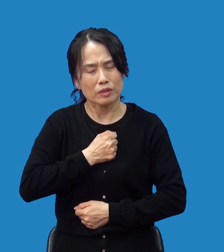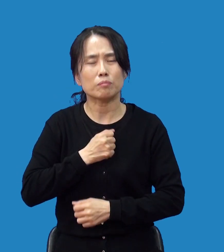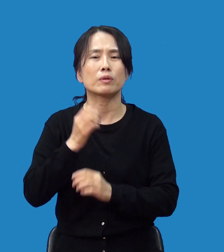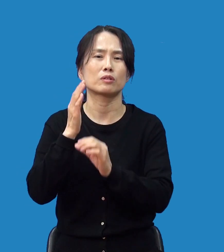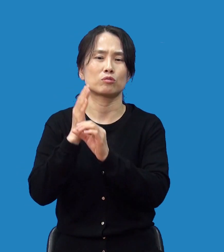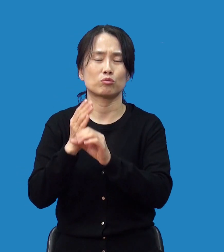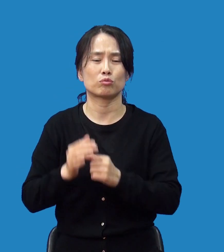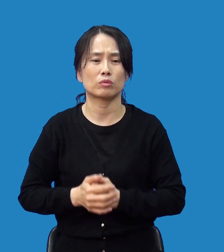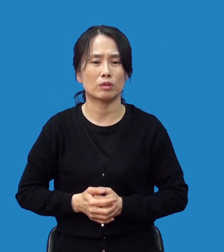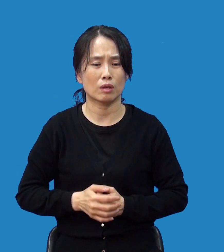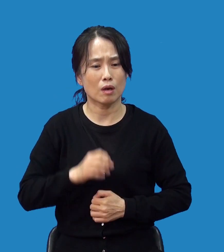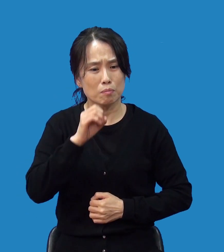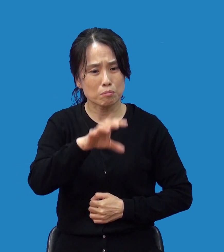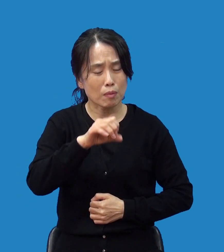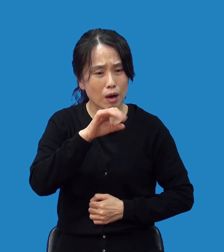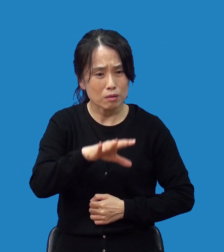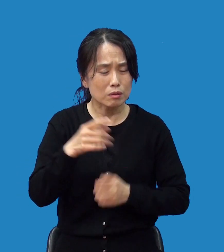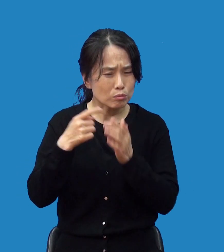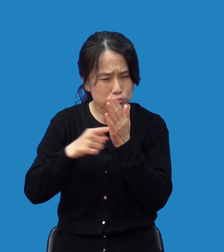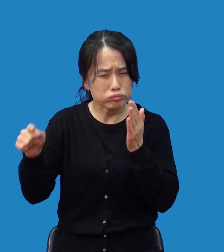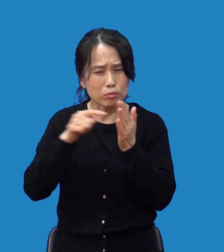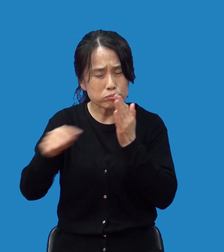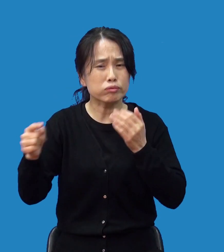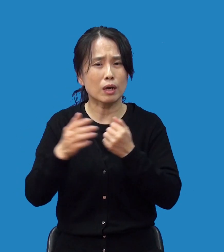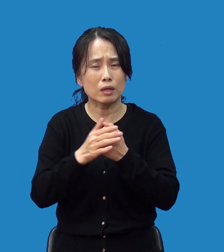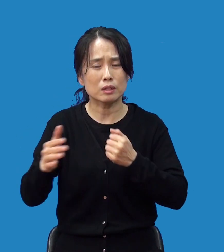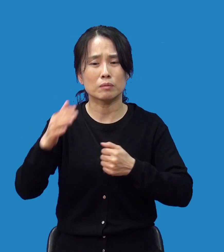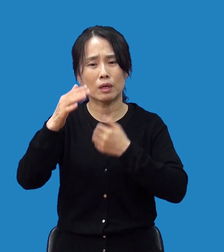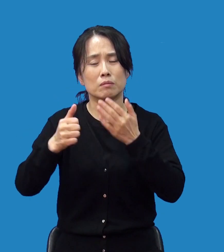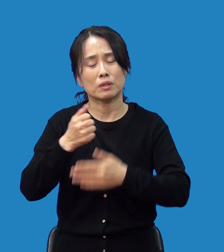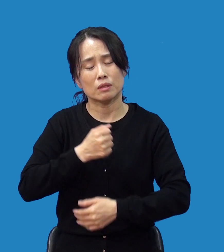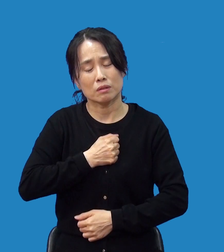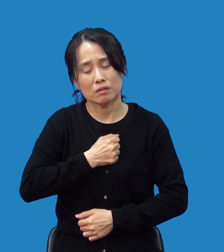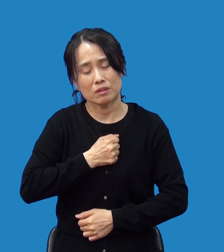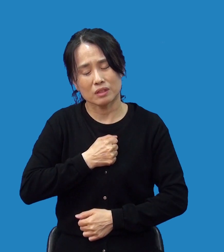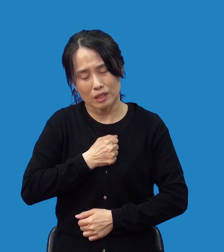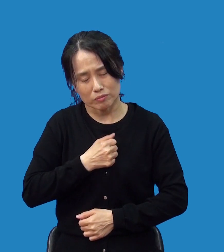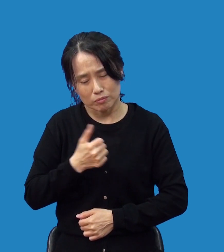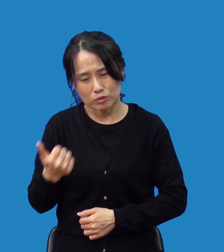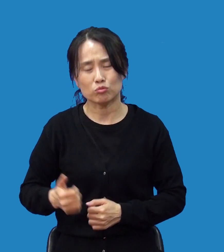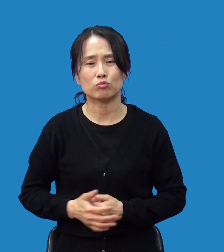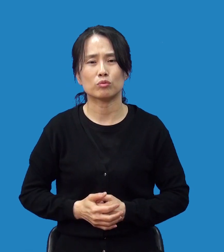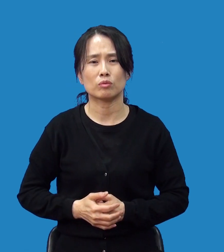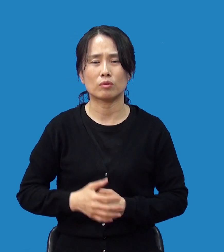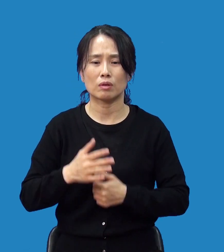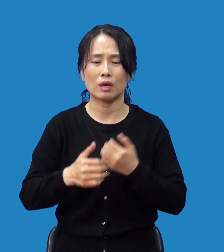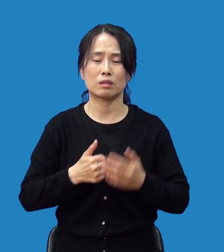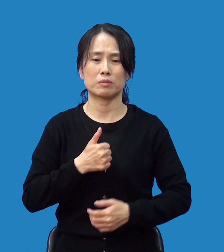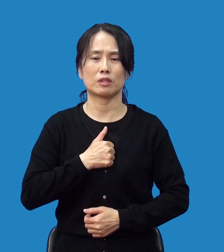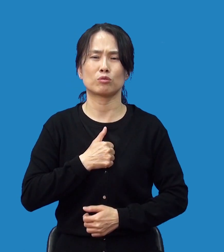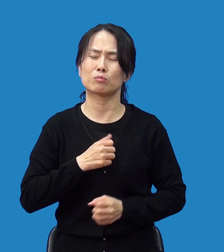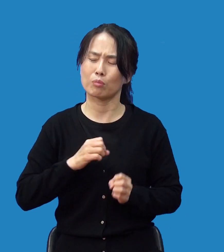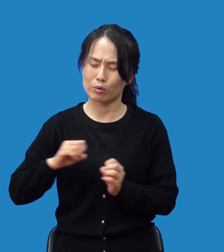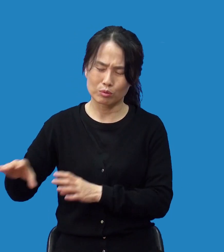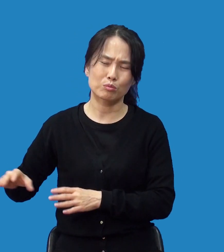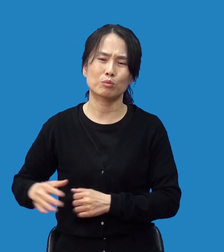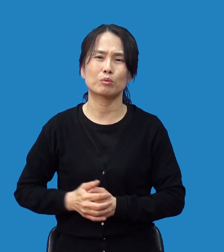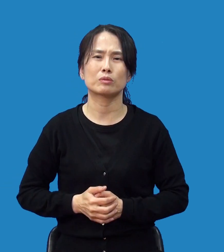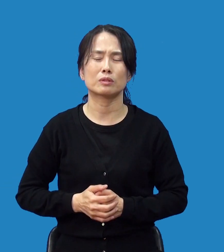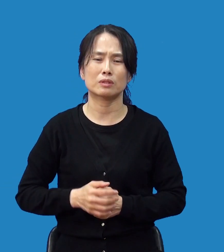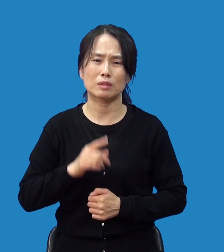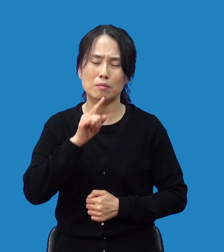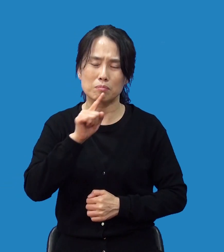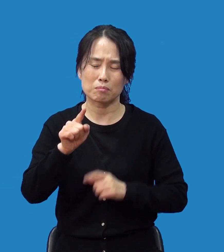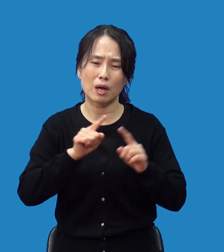말을 듣지 않으니까 이렇게 토로하시겠습니까? 하나님이 자존심 다 내버리시고요, 근원을